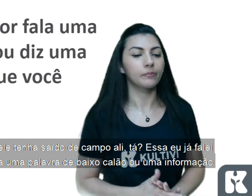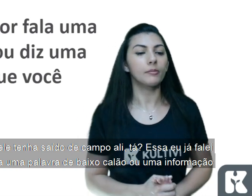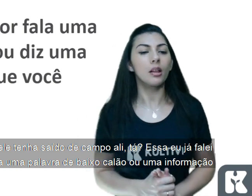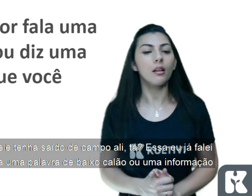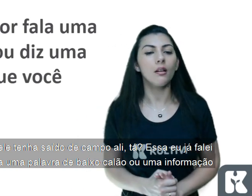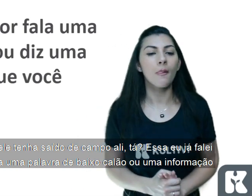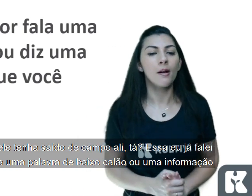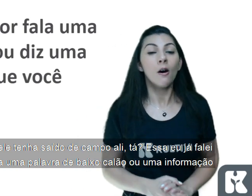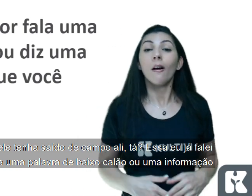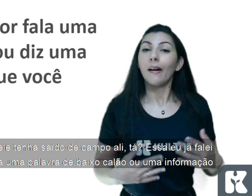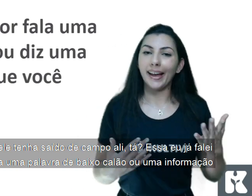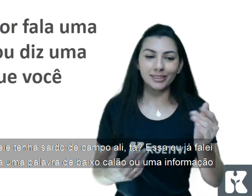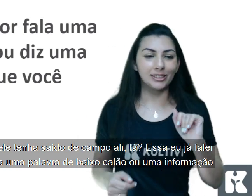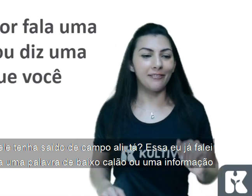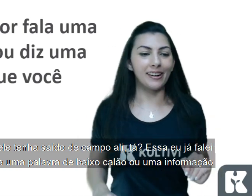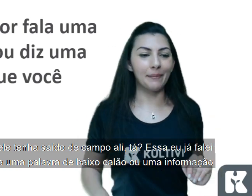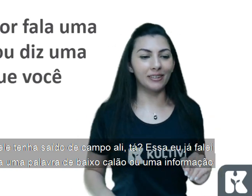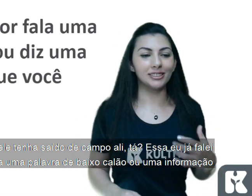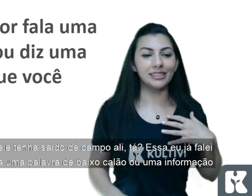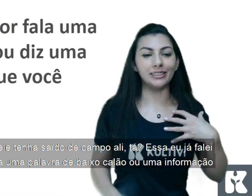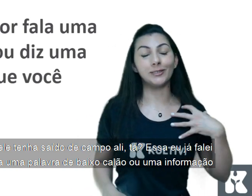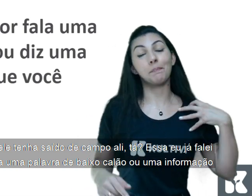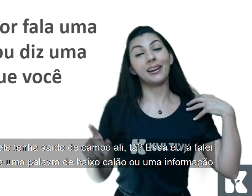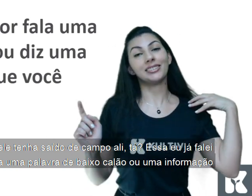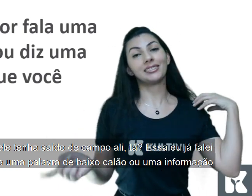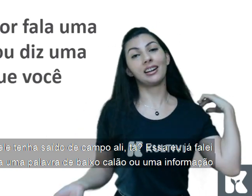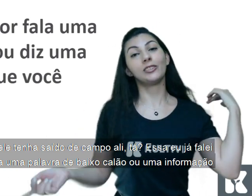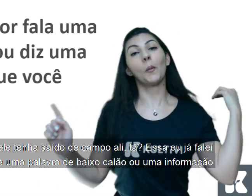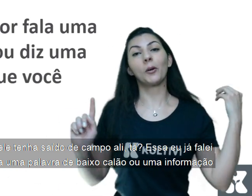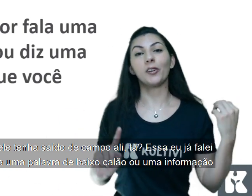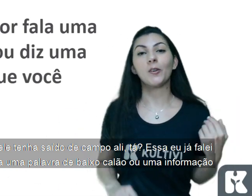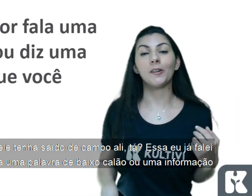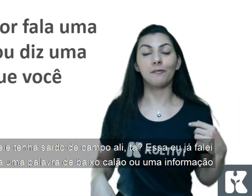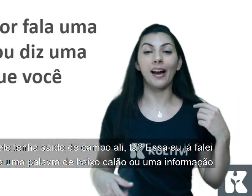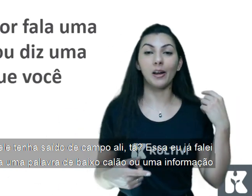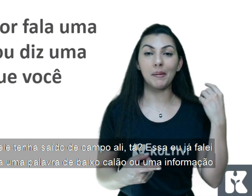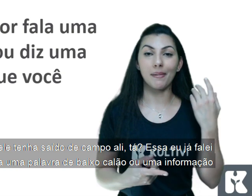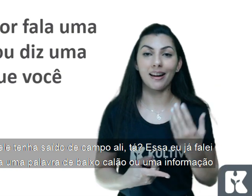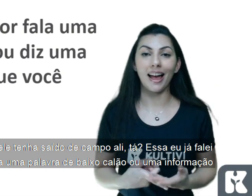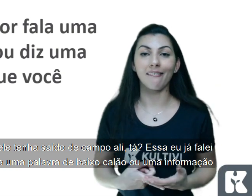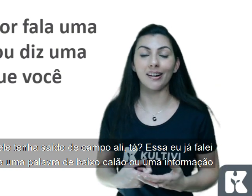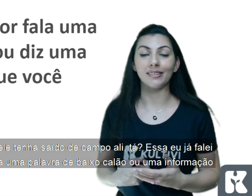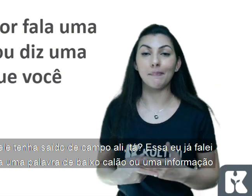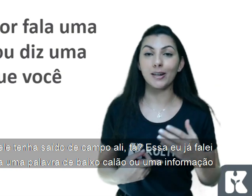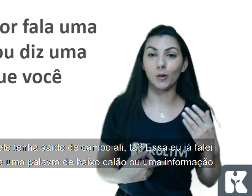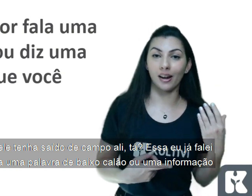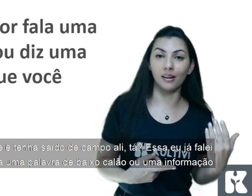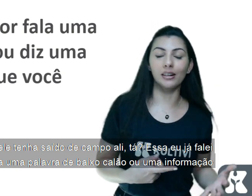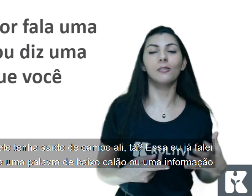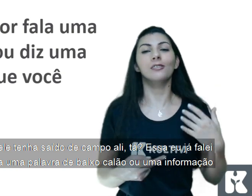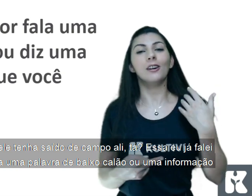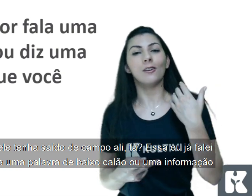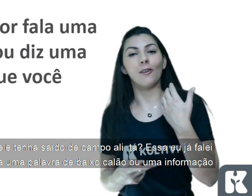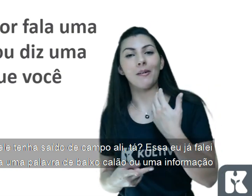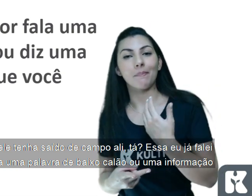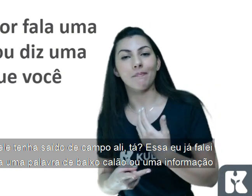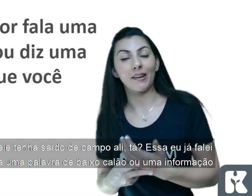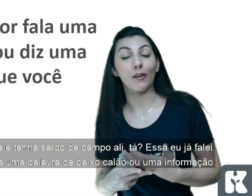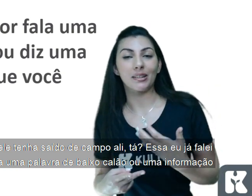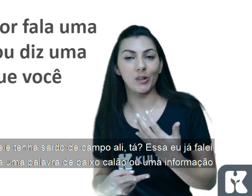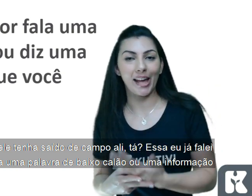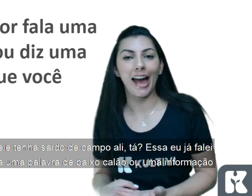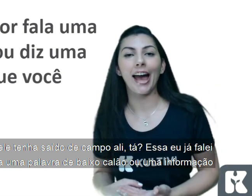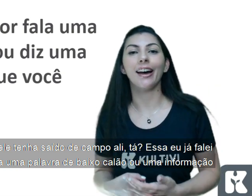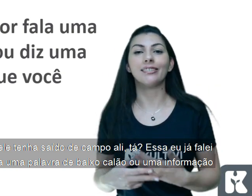tá? Essa eu já falei para vocês. Se o palestrante ou o professor fala uma palavra de baixo calão ou